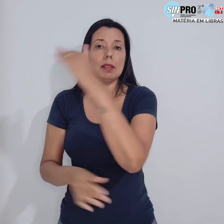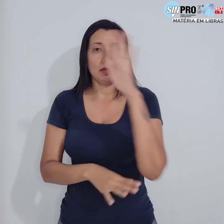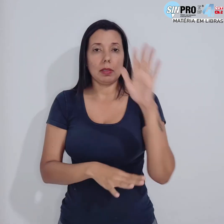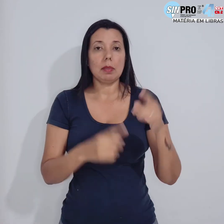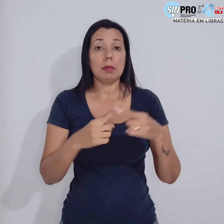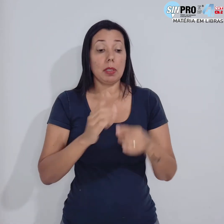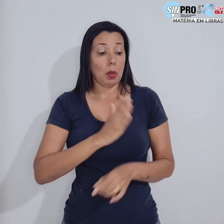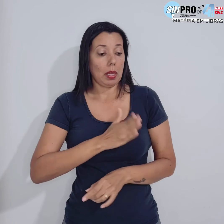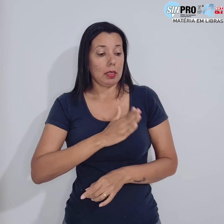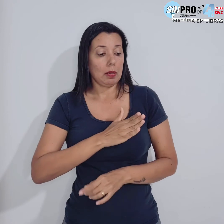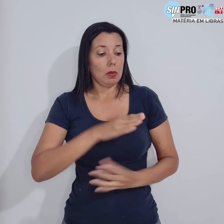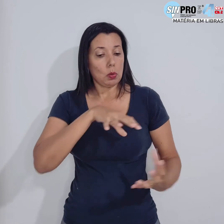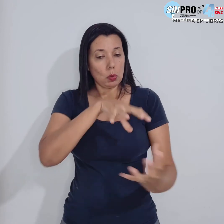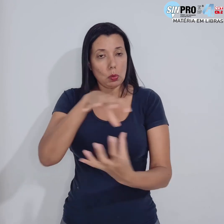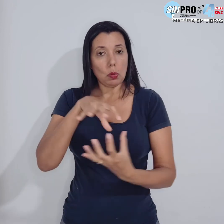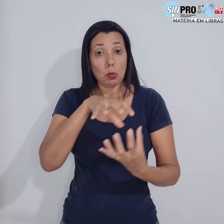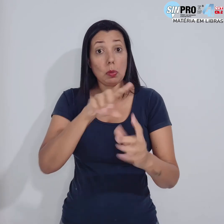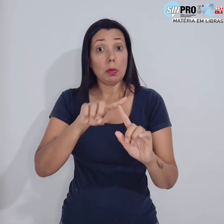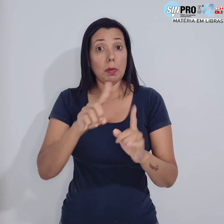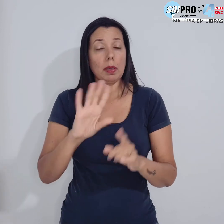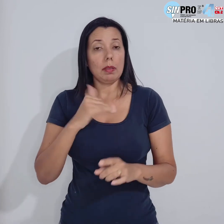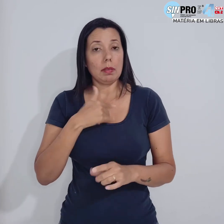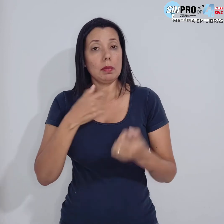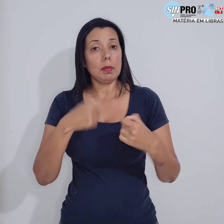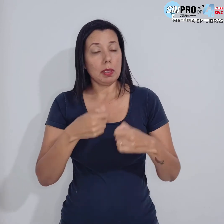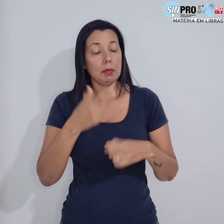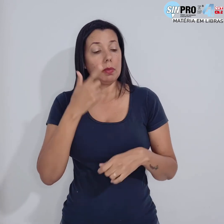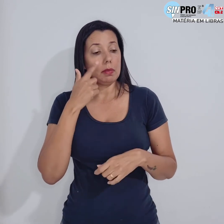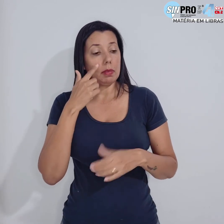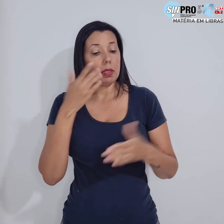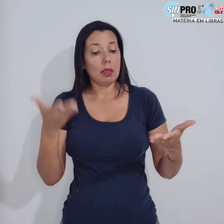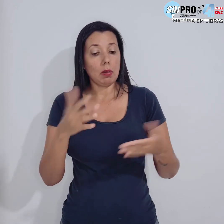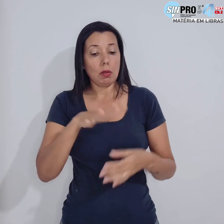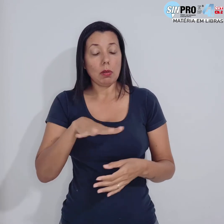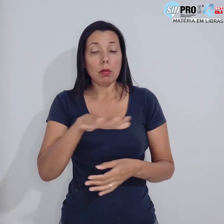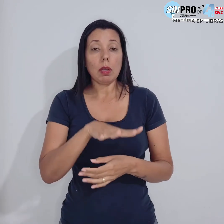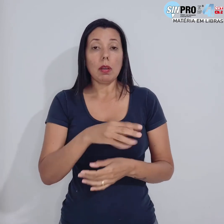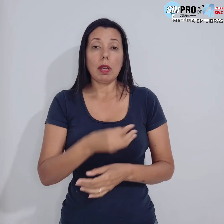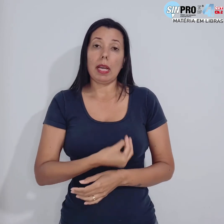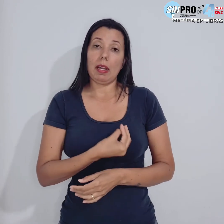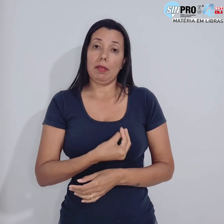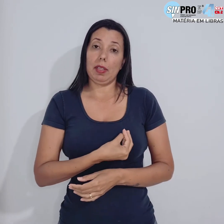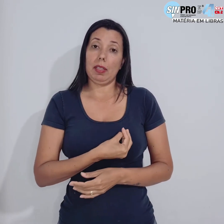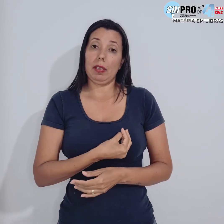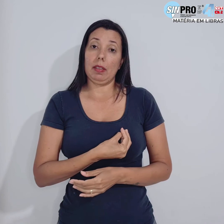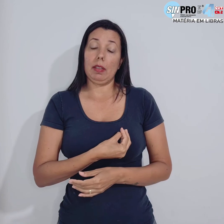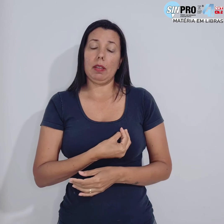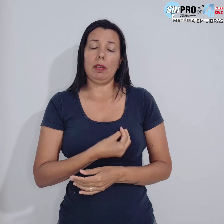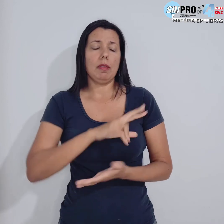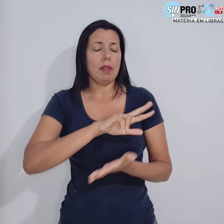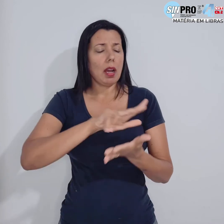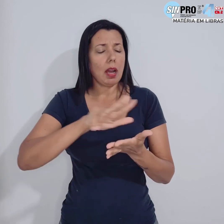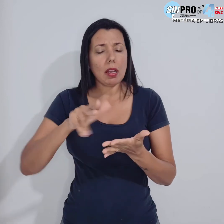direitos fundamentais, a luta é para manter seus territórios e a floresta em pé, bem como as vidas